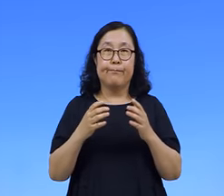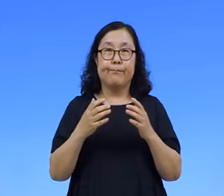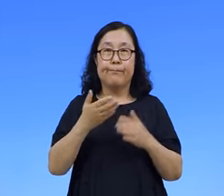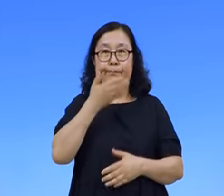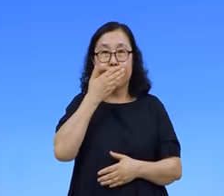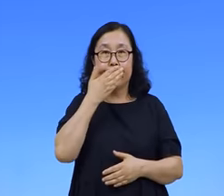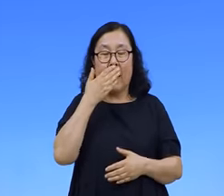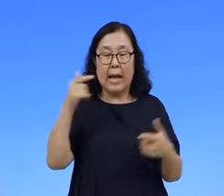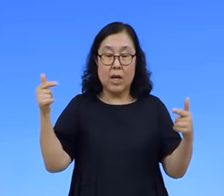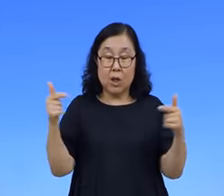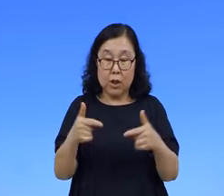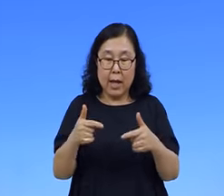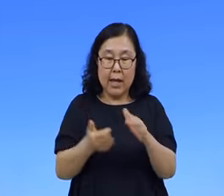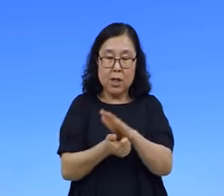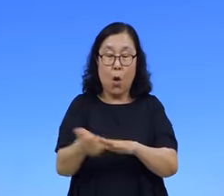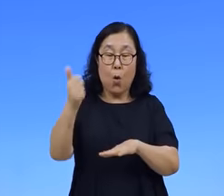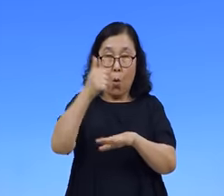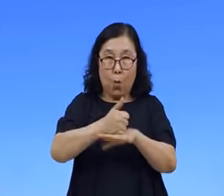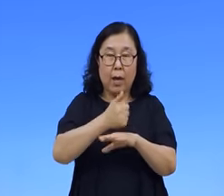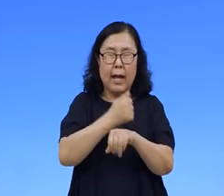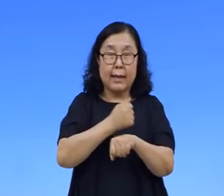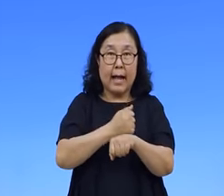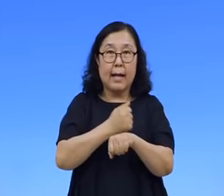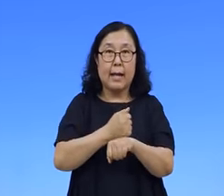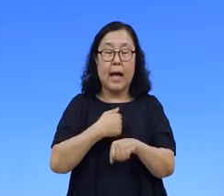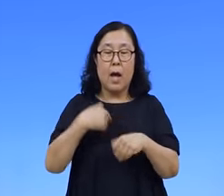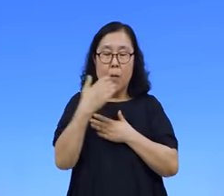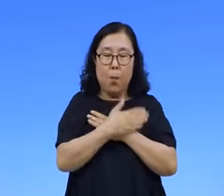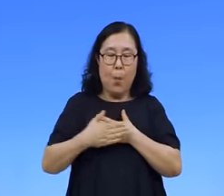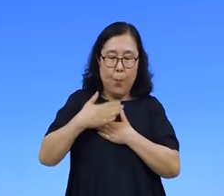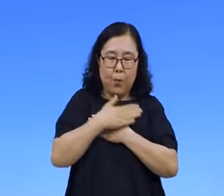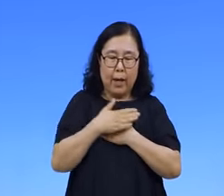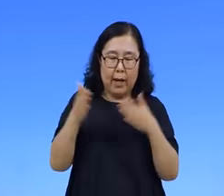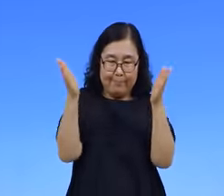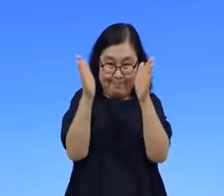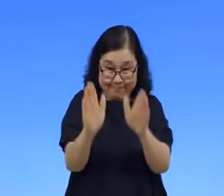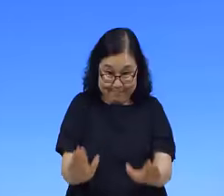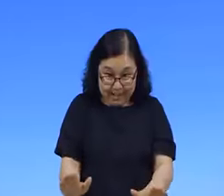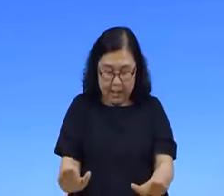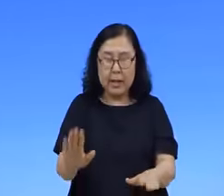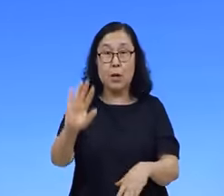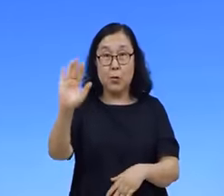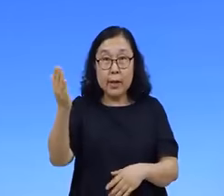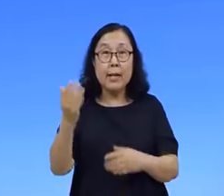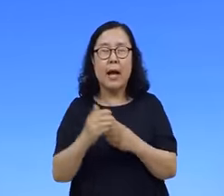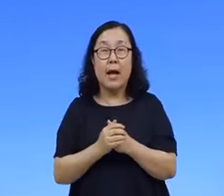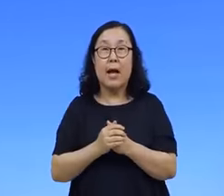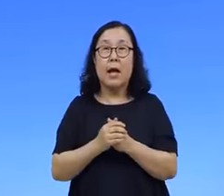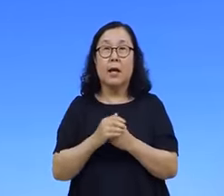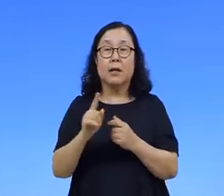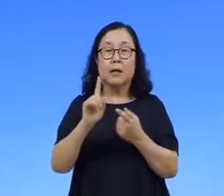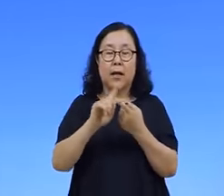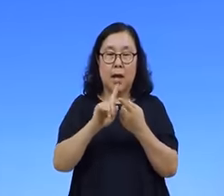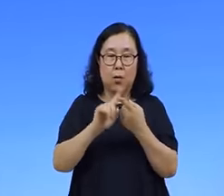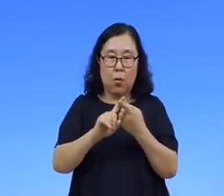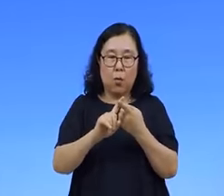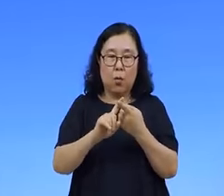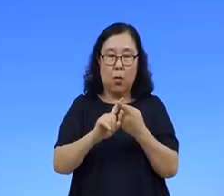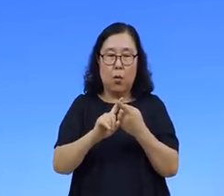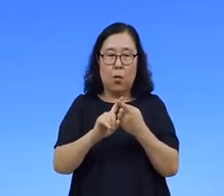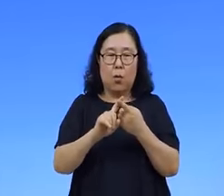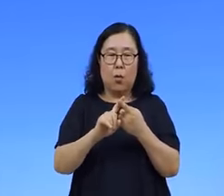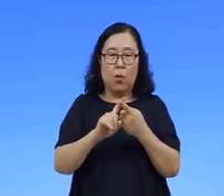다이어트의 성공, 그러니까 내가 이제 90kg인데 70kg로 줄였다. 그 다이어트를 유지하는